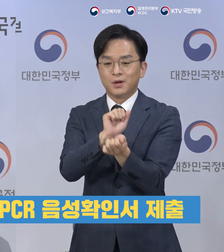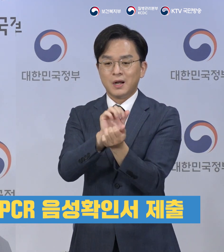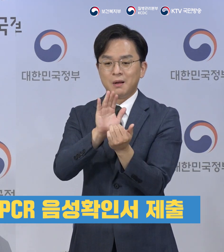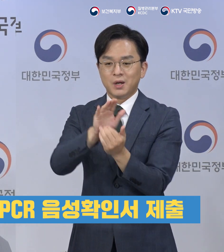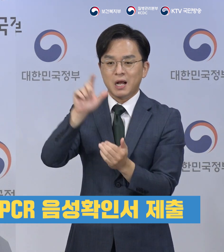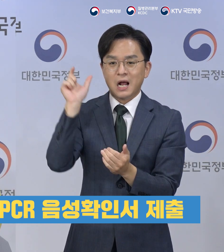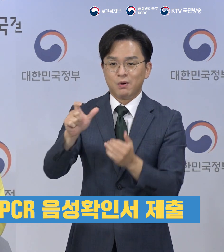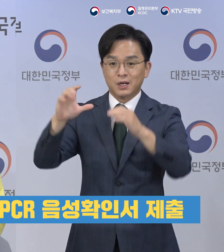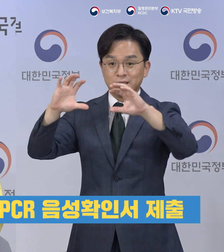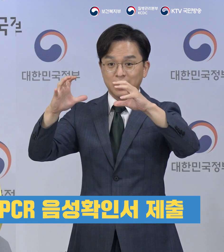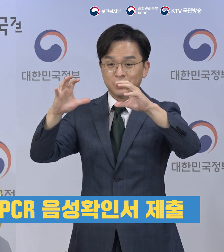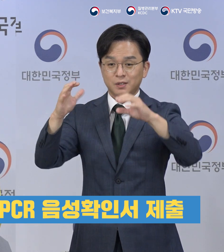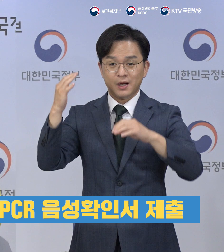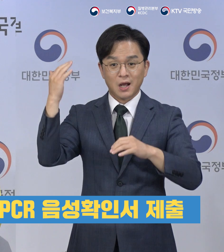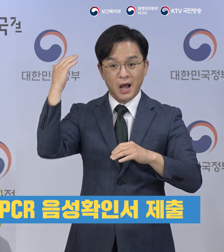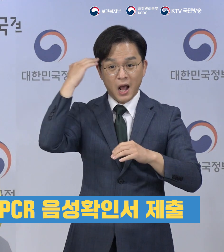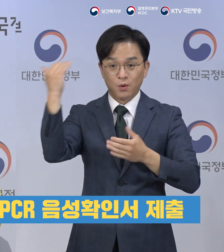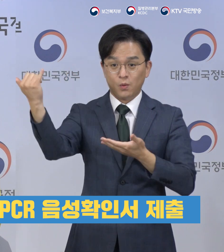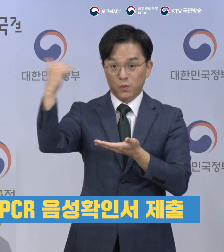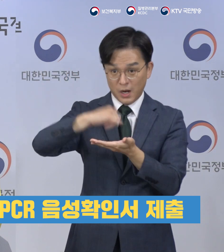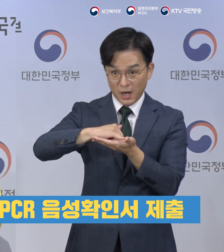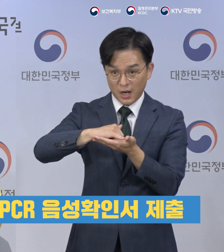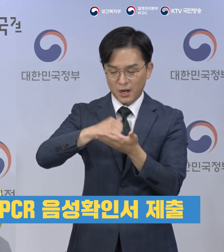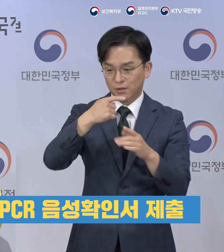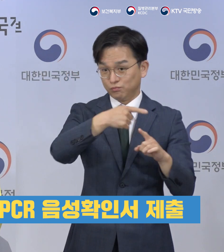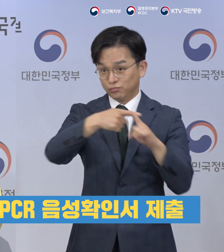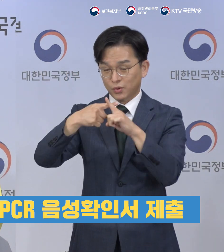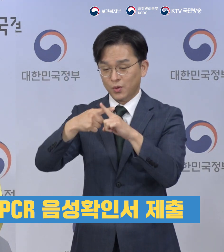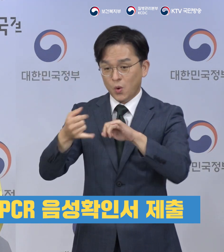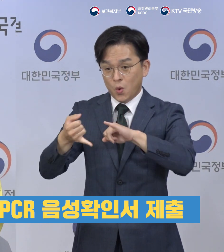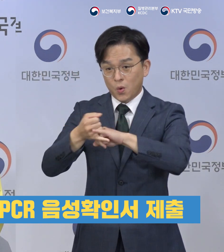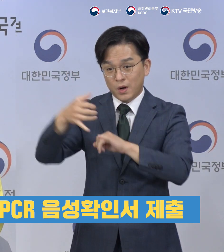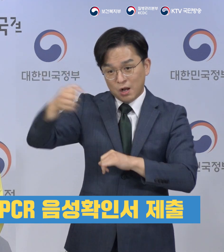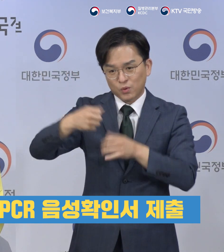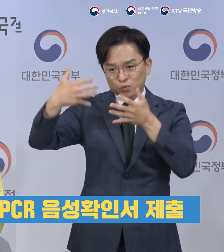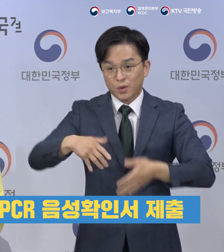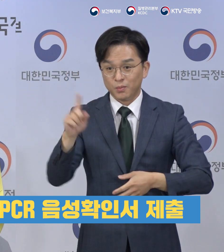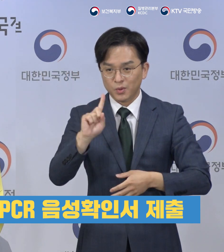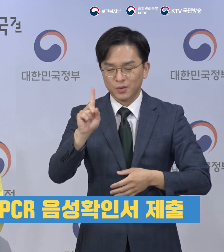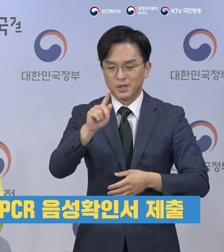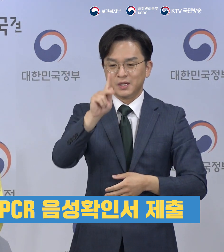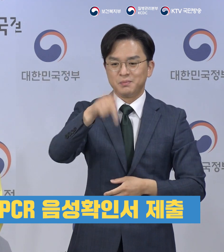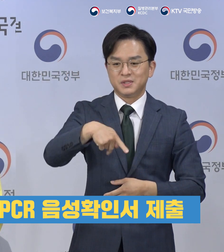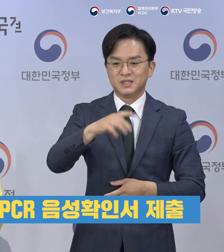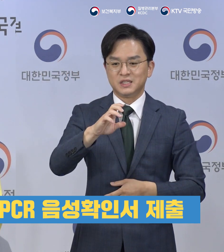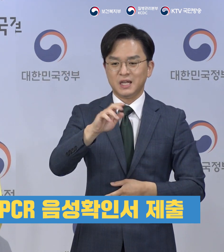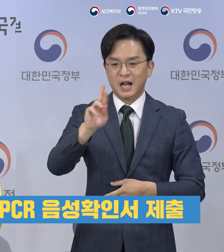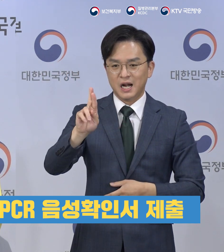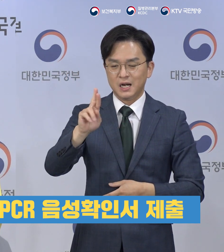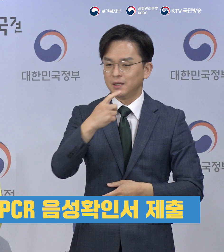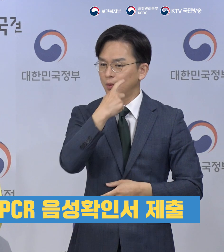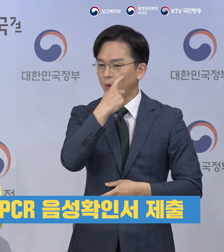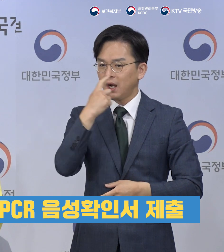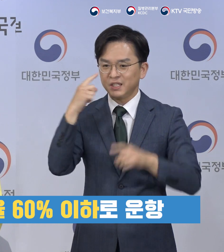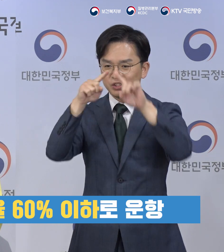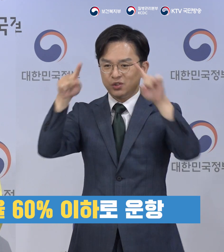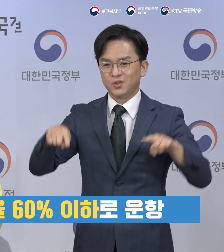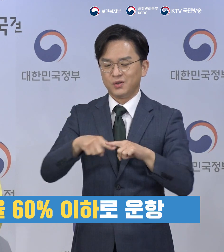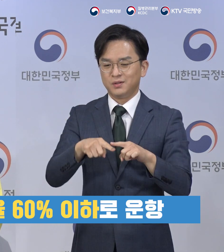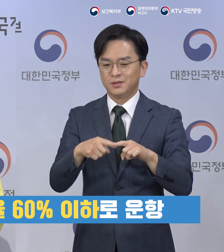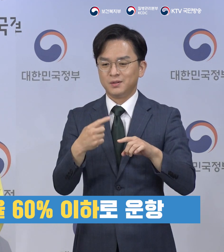대상 국가에서 입국하는 모든 외국인은 PCR 음성 확인서를 의무적으로 제출하도록